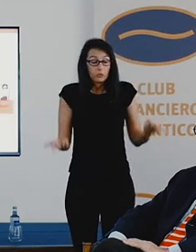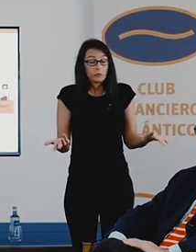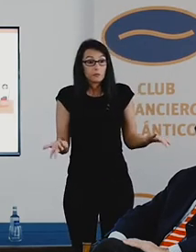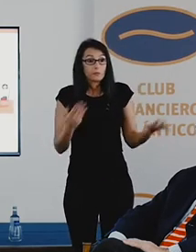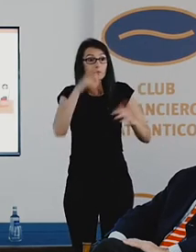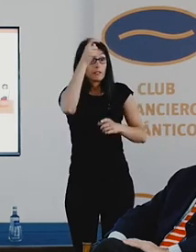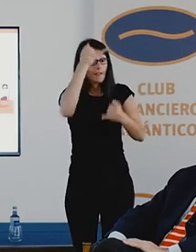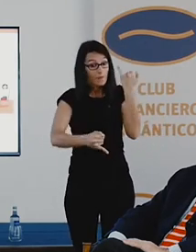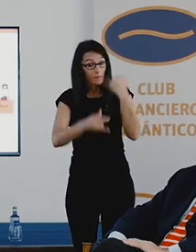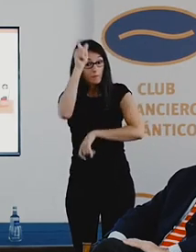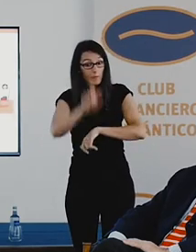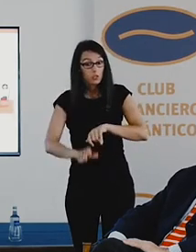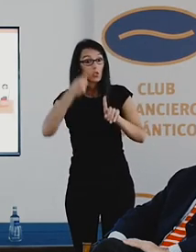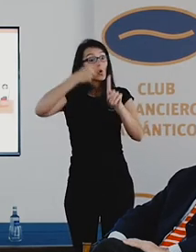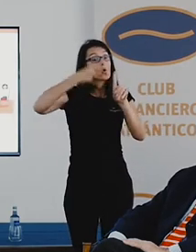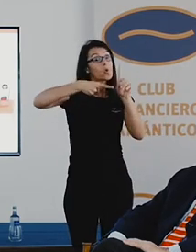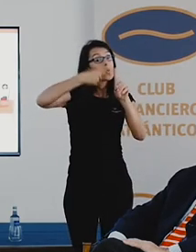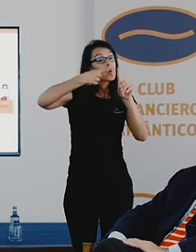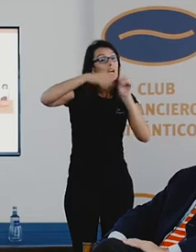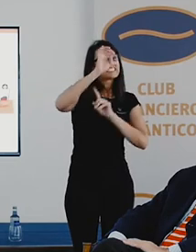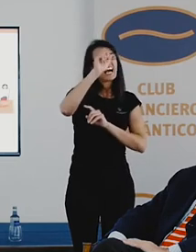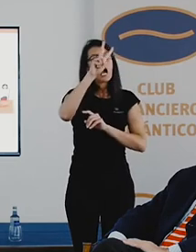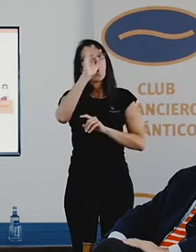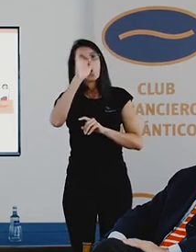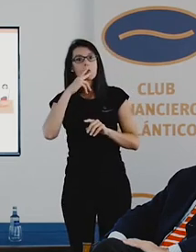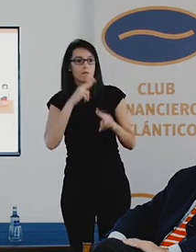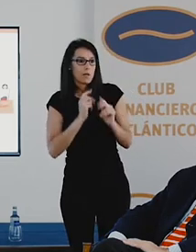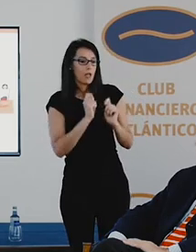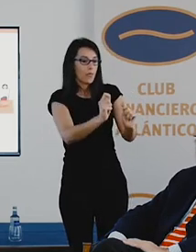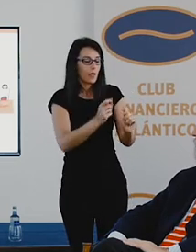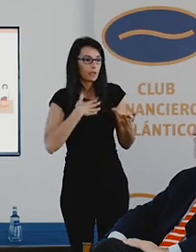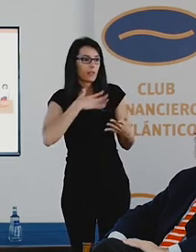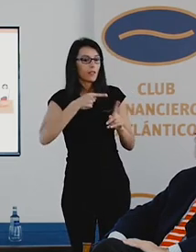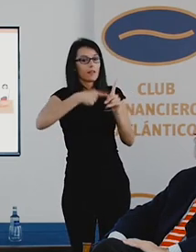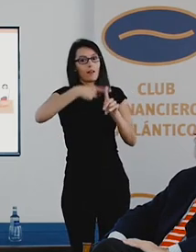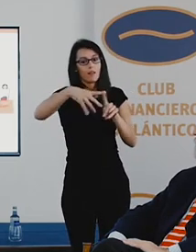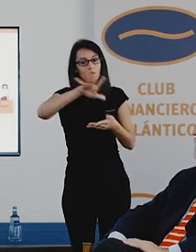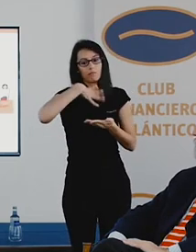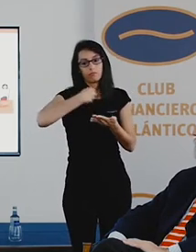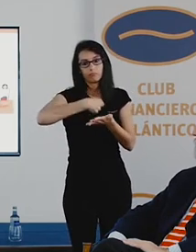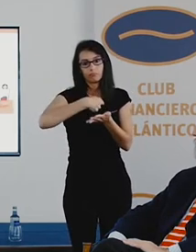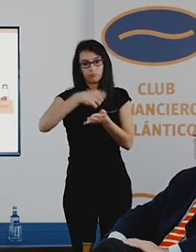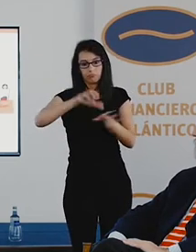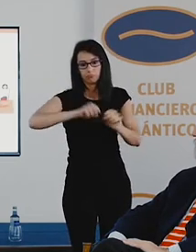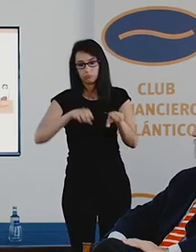el usuario, que nosotros llamamos el saurio, es tu gente, es quien te va a comprar, es tu cliente. Pues